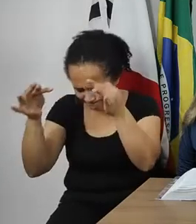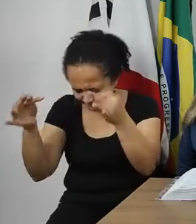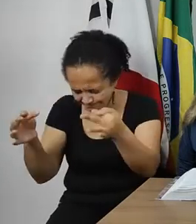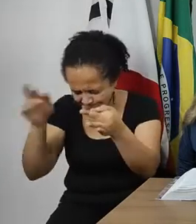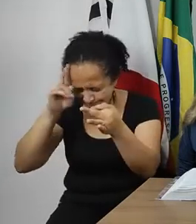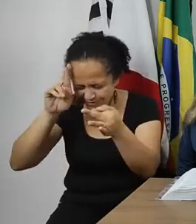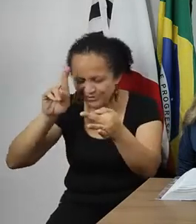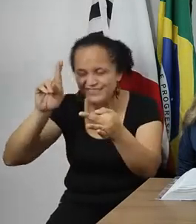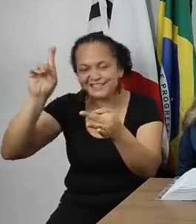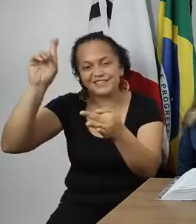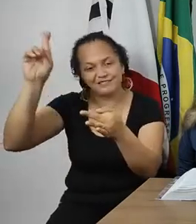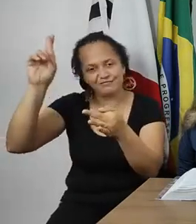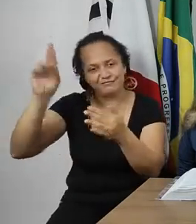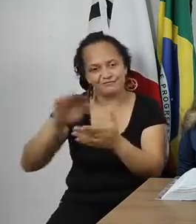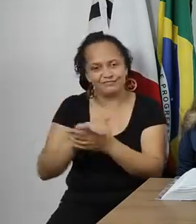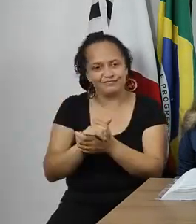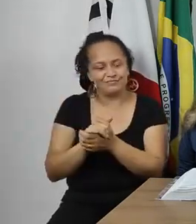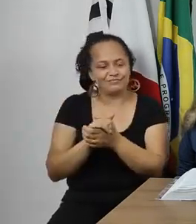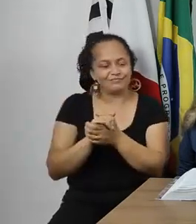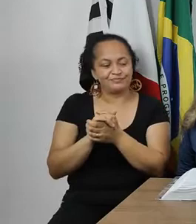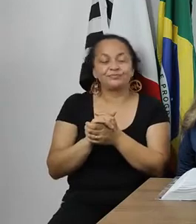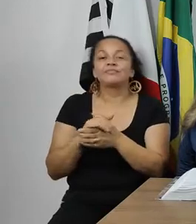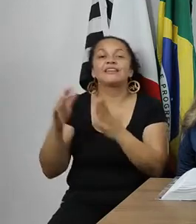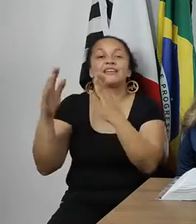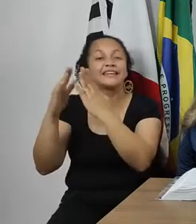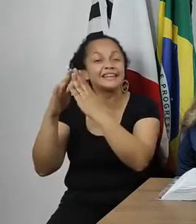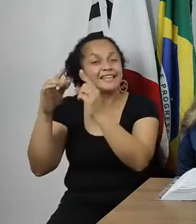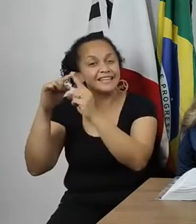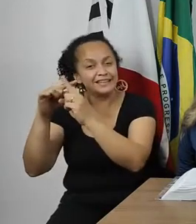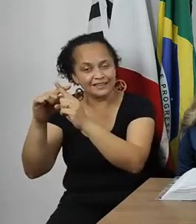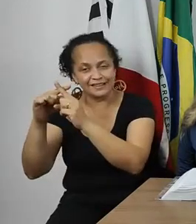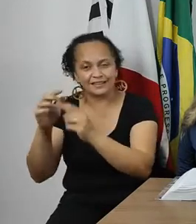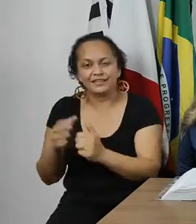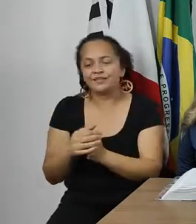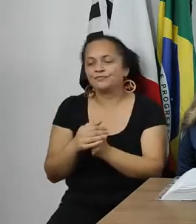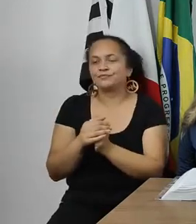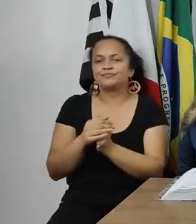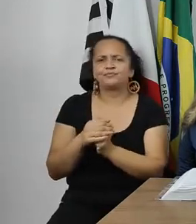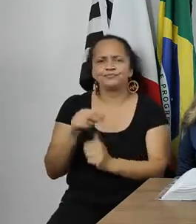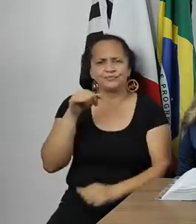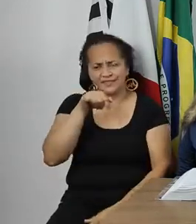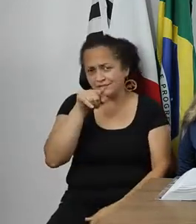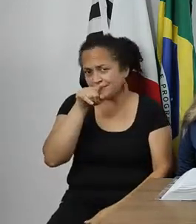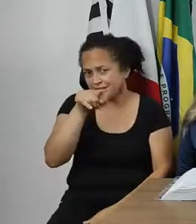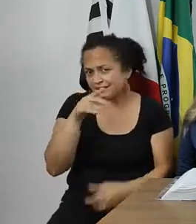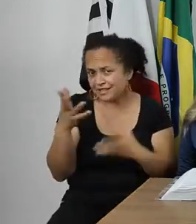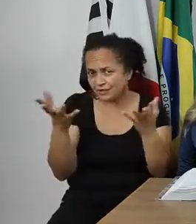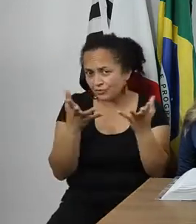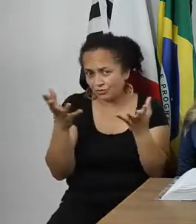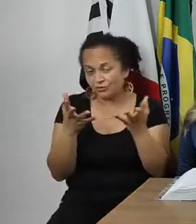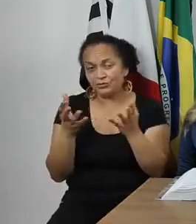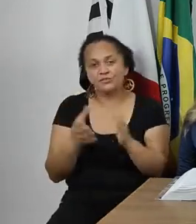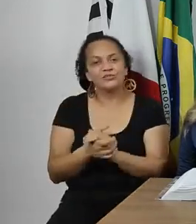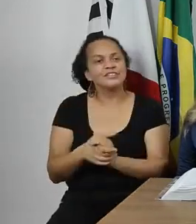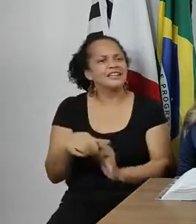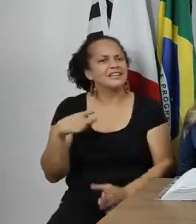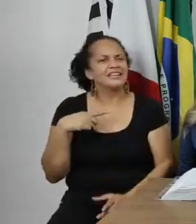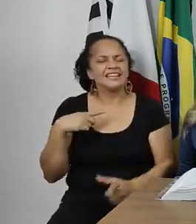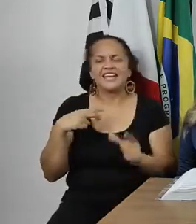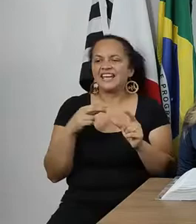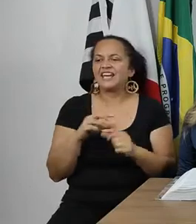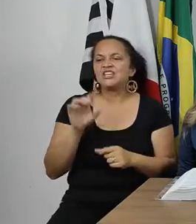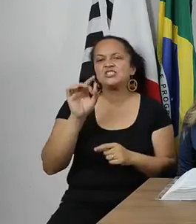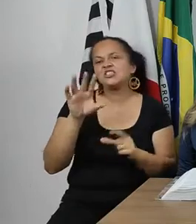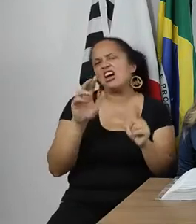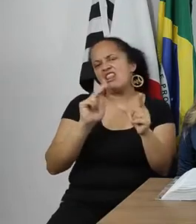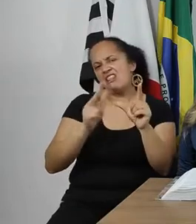a Deus, dentro da igreja. Se você hoje tem se acostumado com as lives, não faça